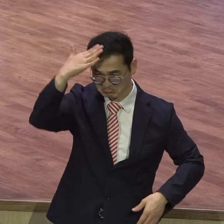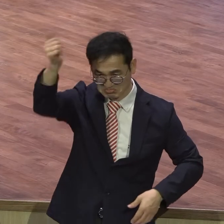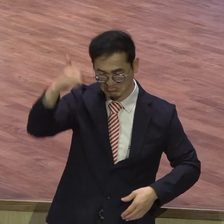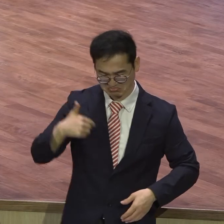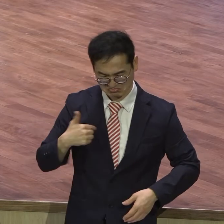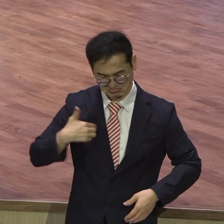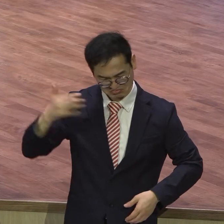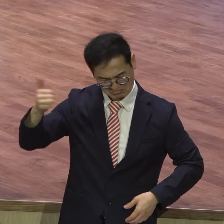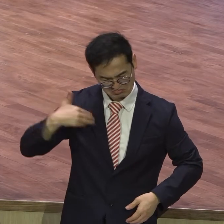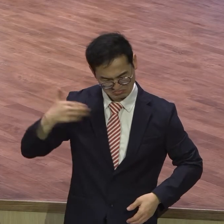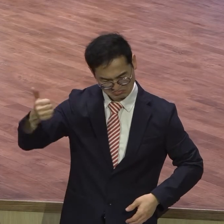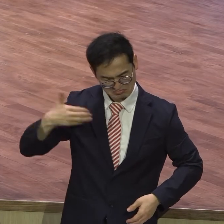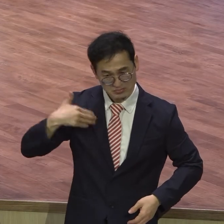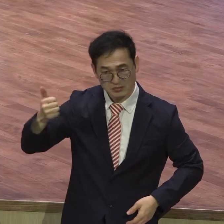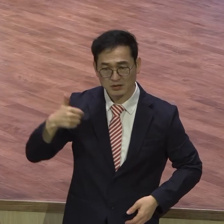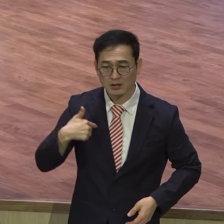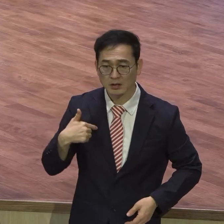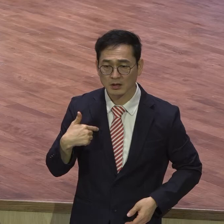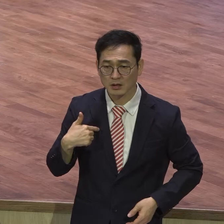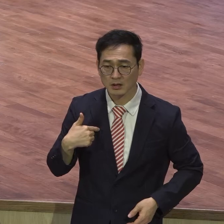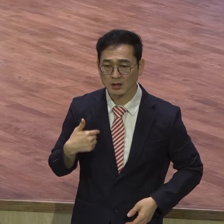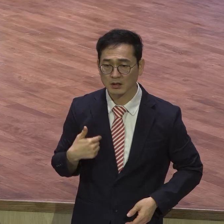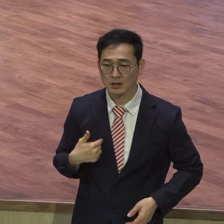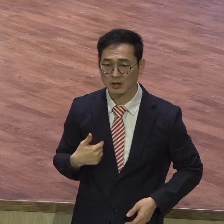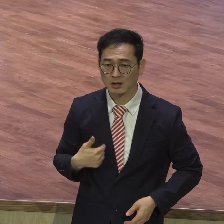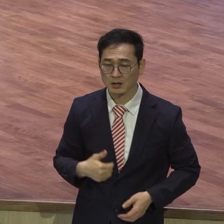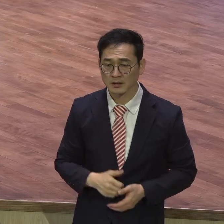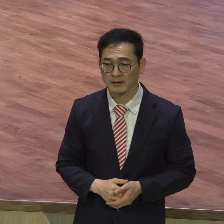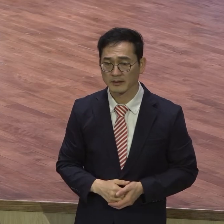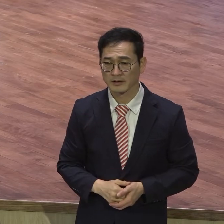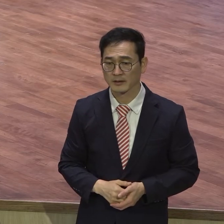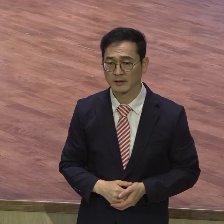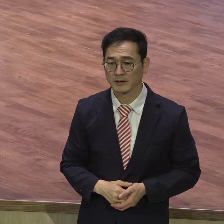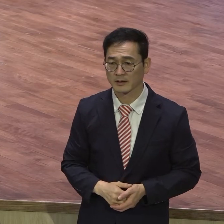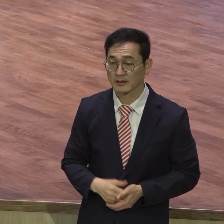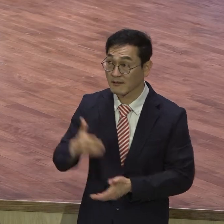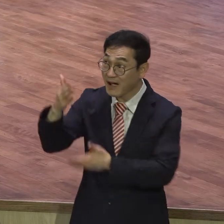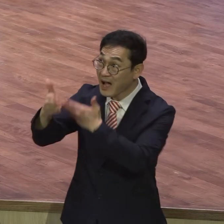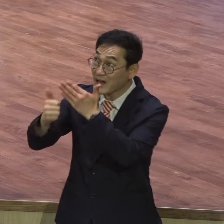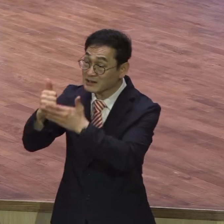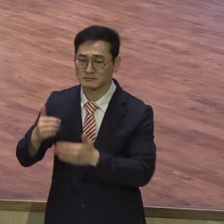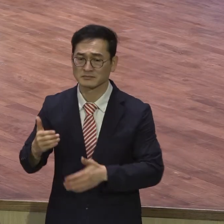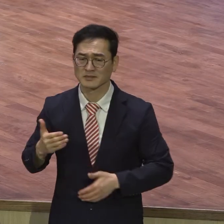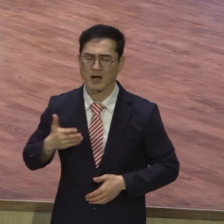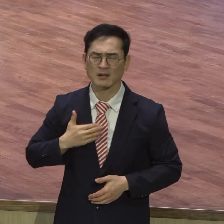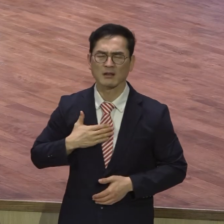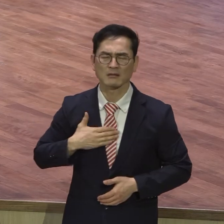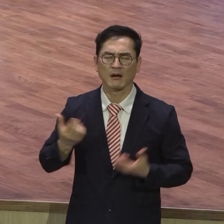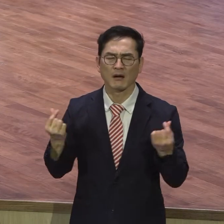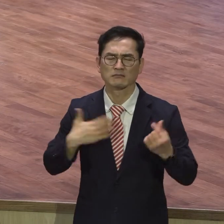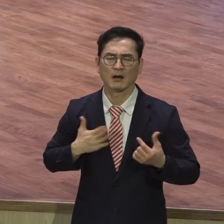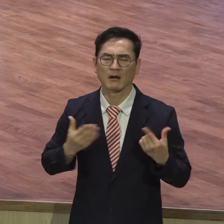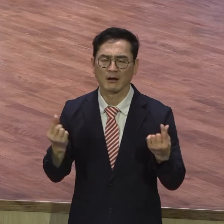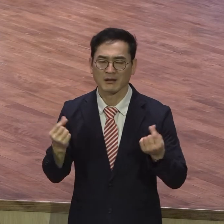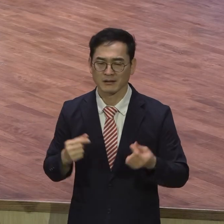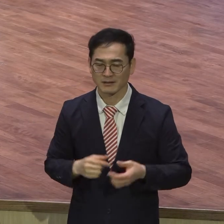이 교주들 전부 지가 하나님이요 지가 성부 성자 성령이요 전부 다 그렇게